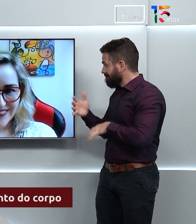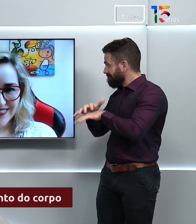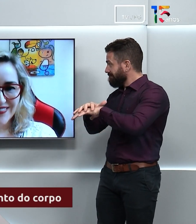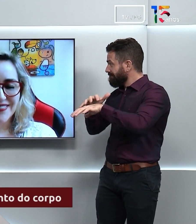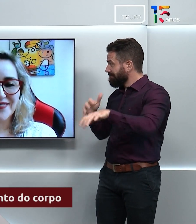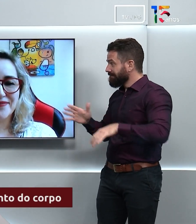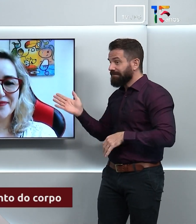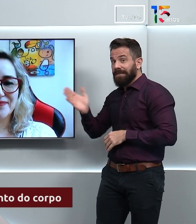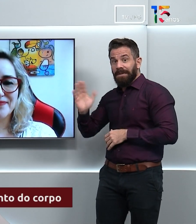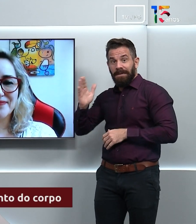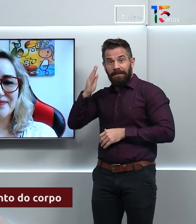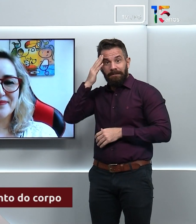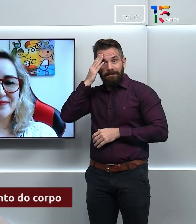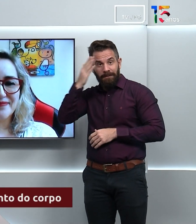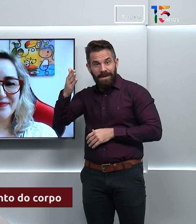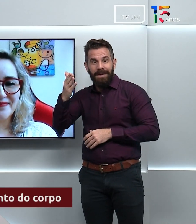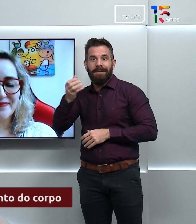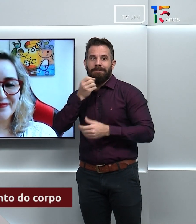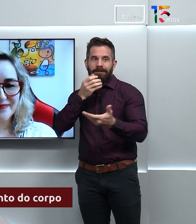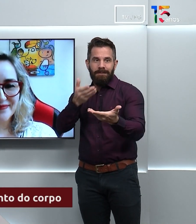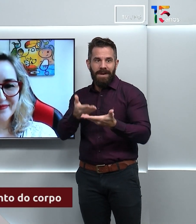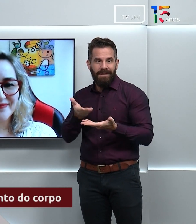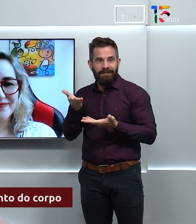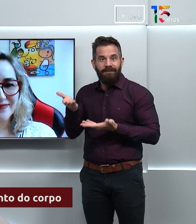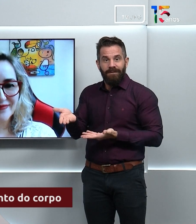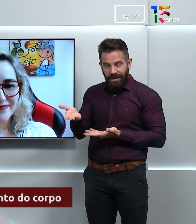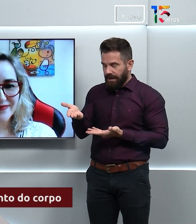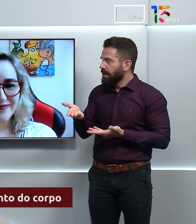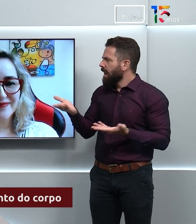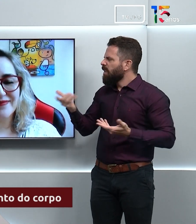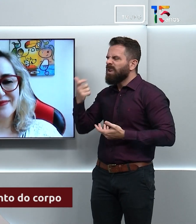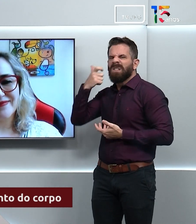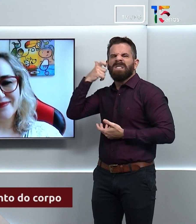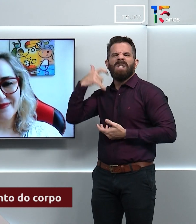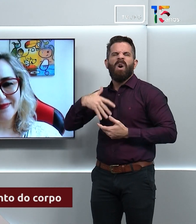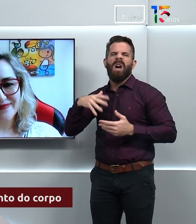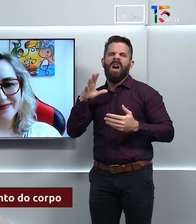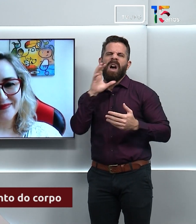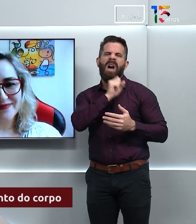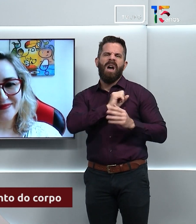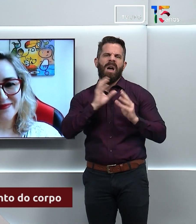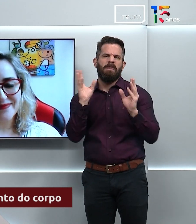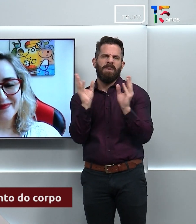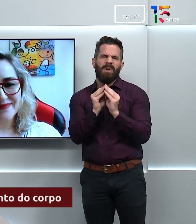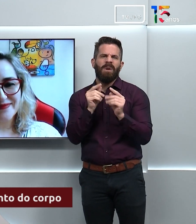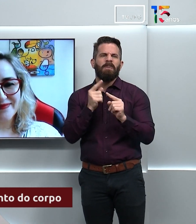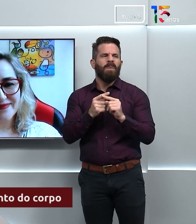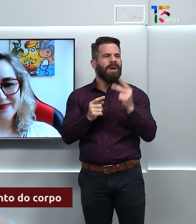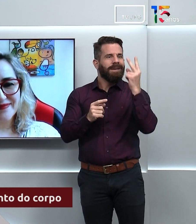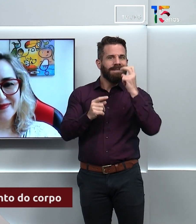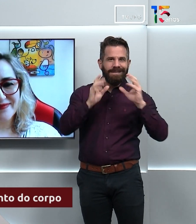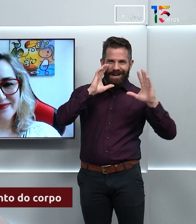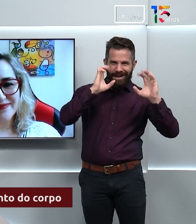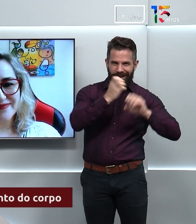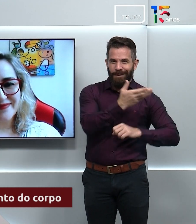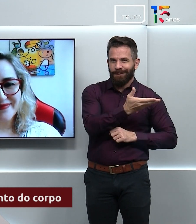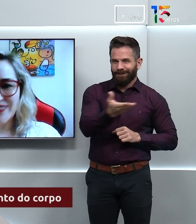pela sua presença, seja bem-vinda ao Conexões. Eu já peço para a senhora fazer uma rápida descrição física para o nosso público cego de baixa